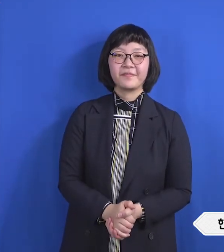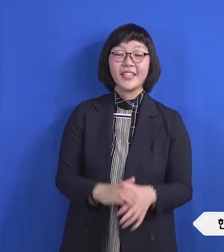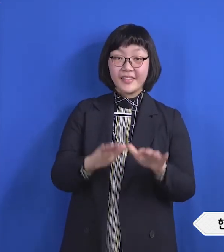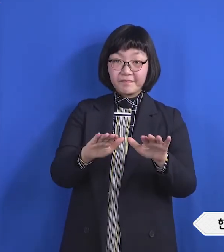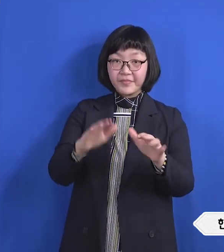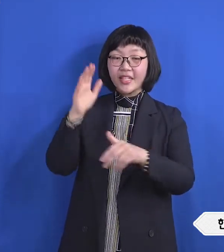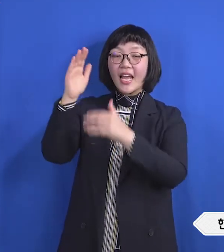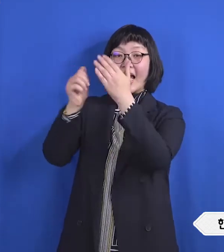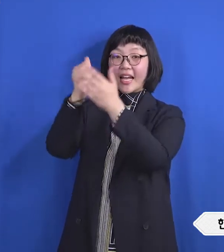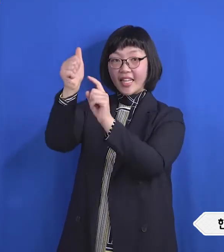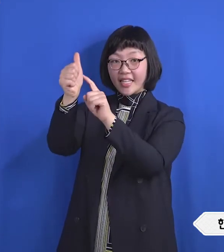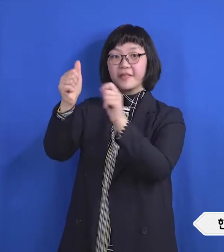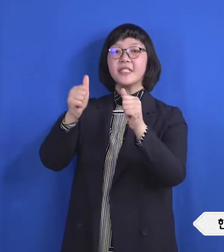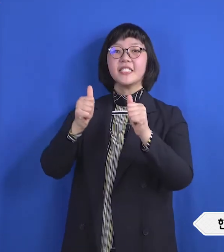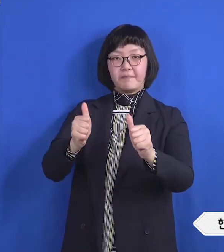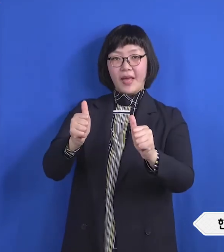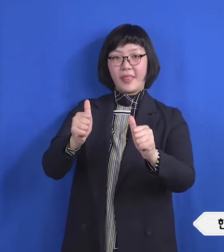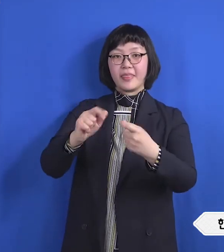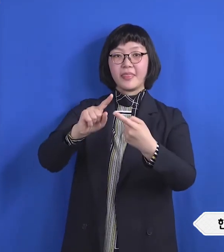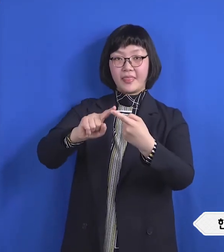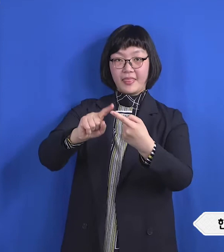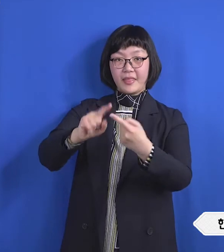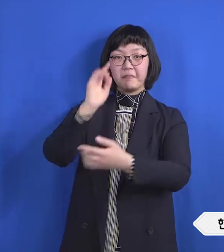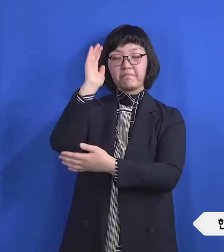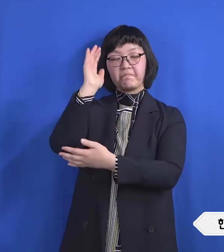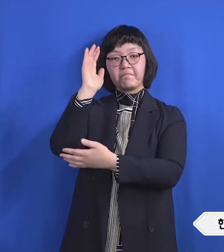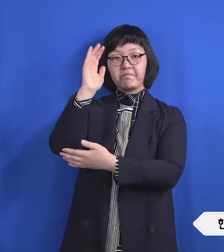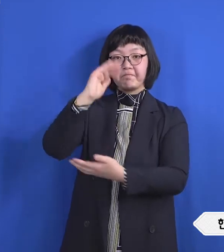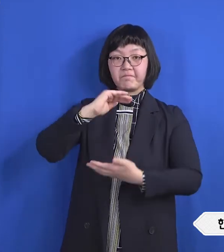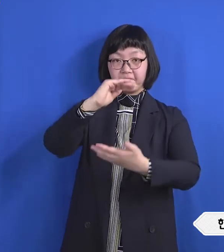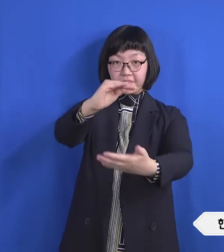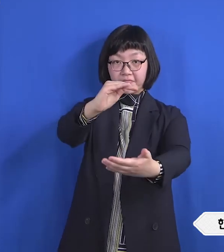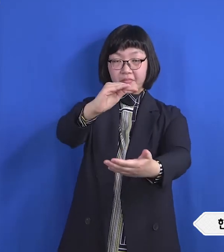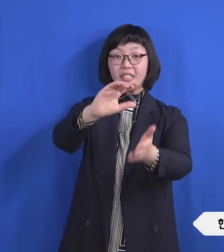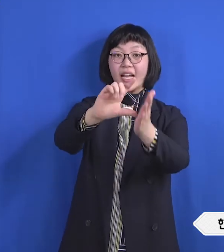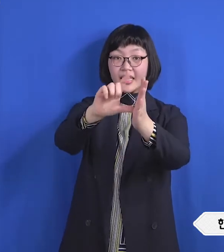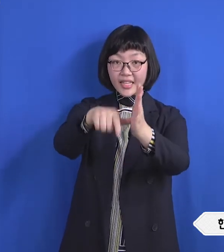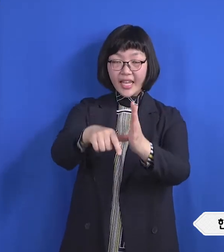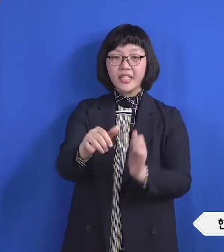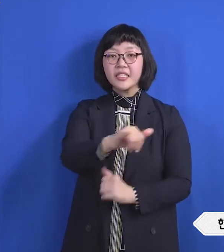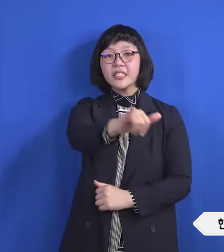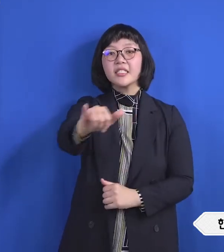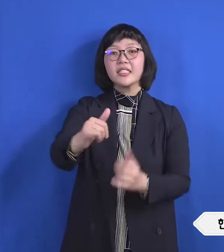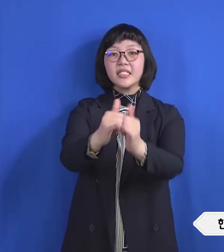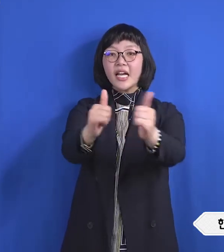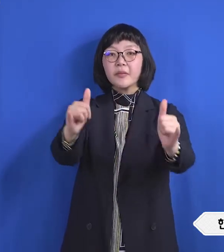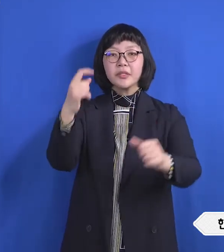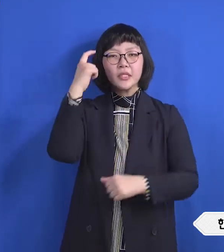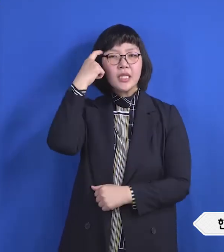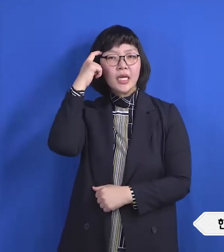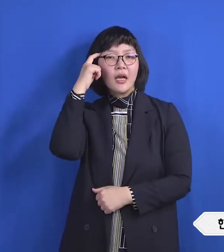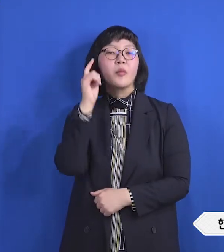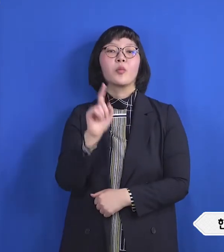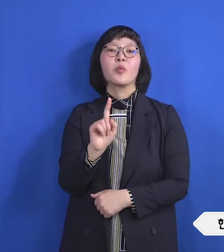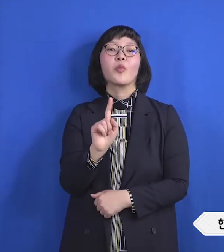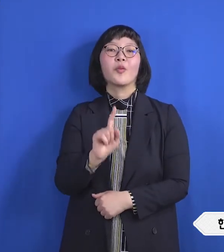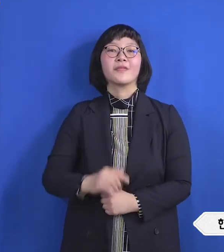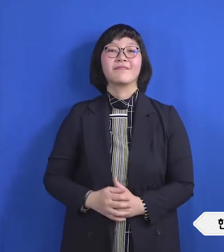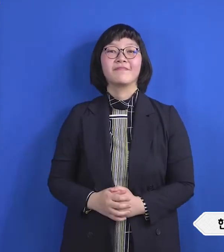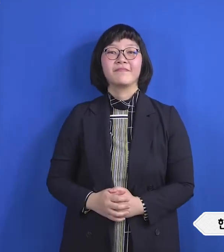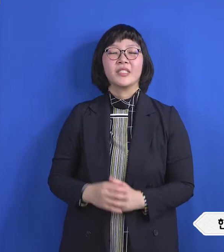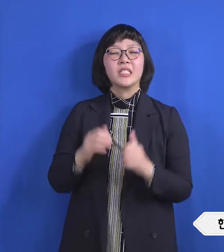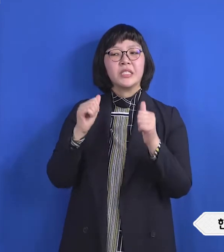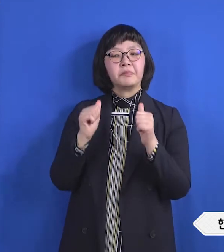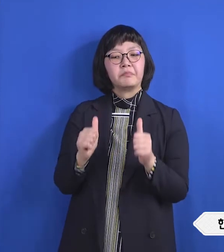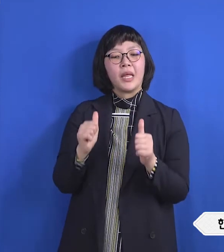자, 하나님의 심판에 대해서 말씀을 쭉 들을 때 사람들이 무슨 생각을 하게 될까요?